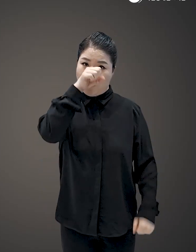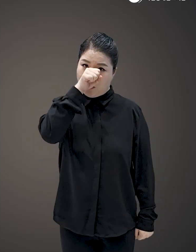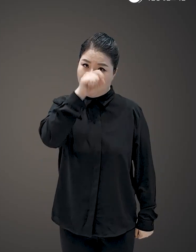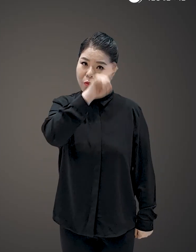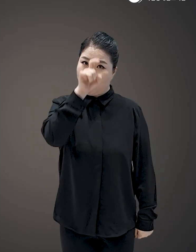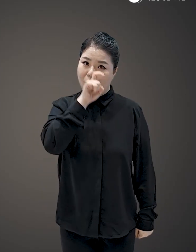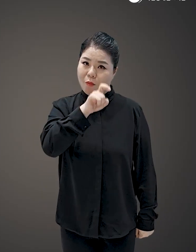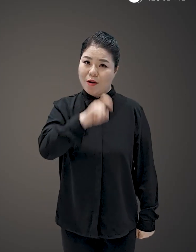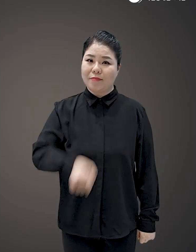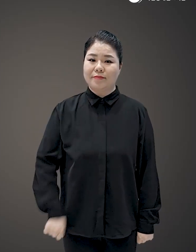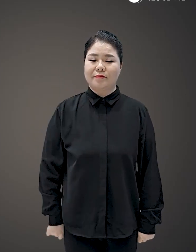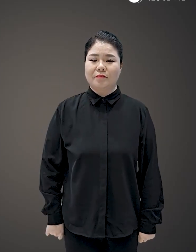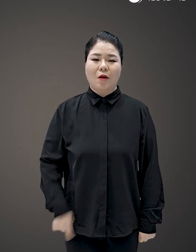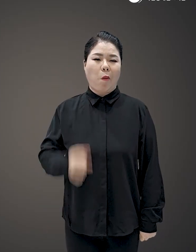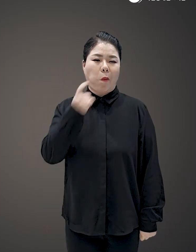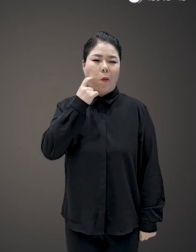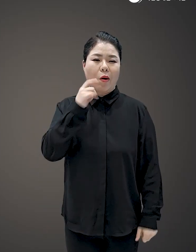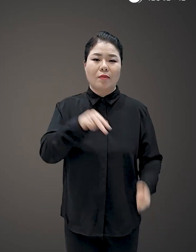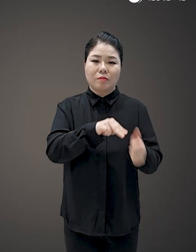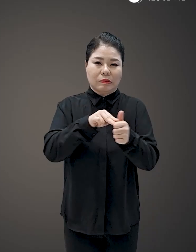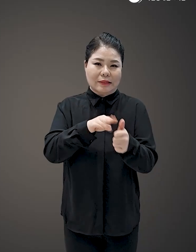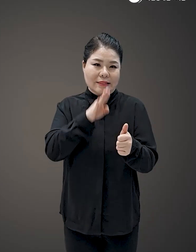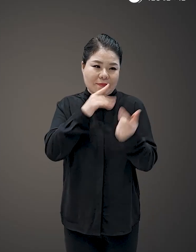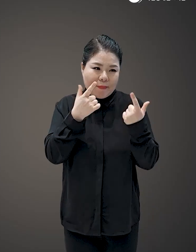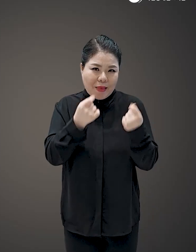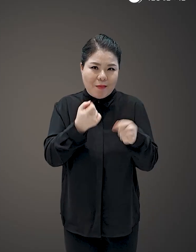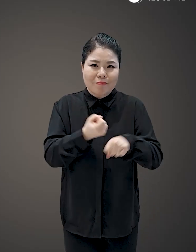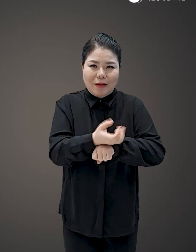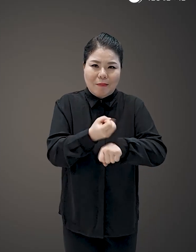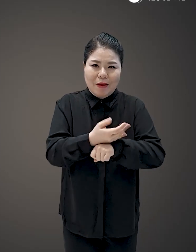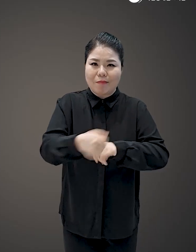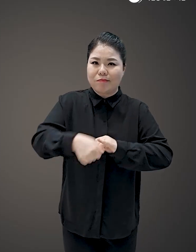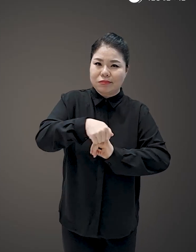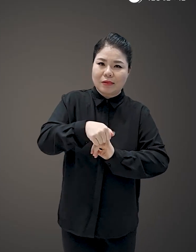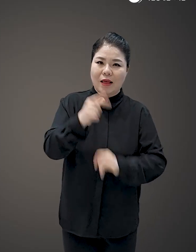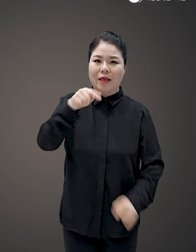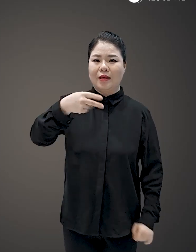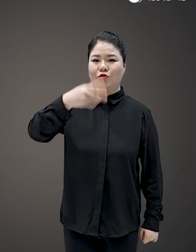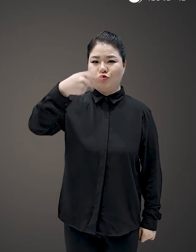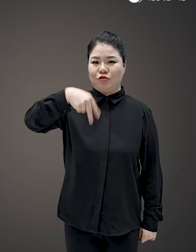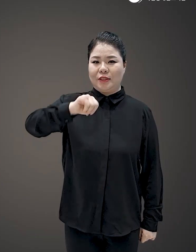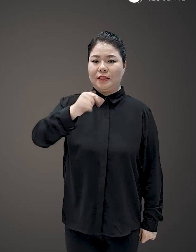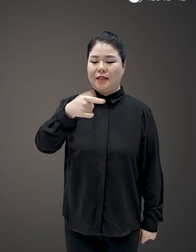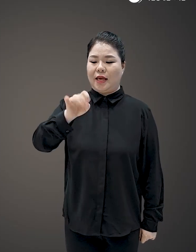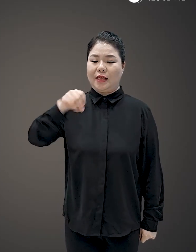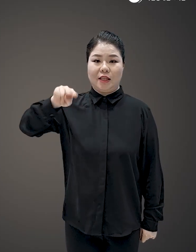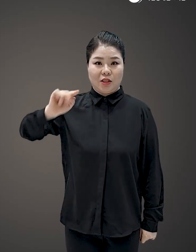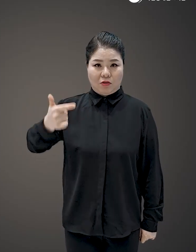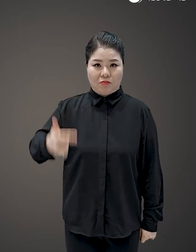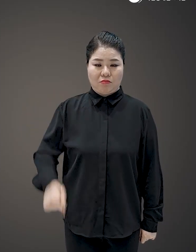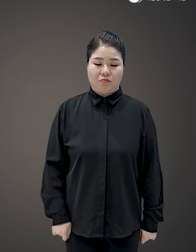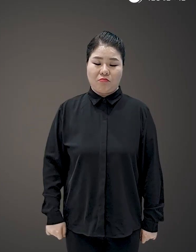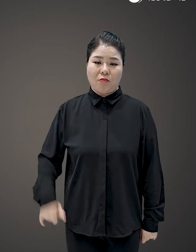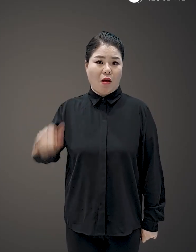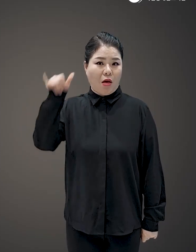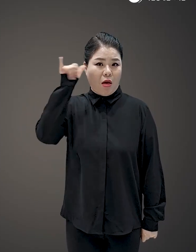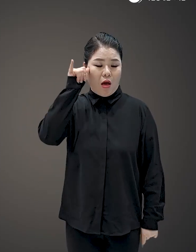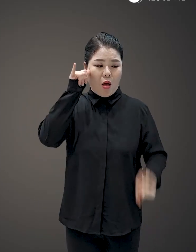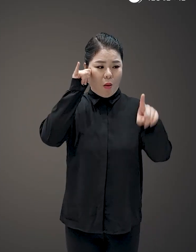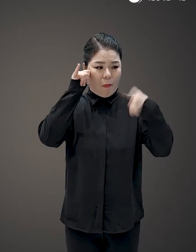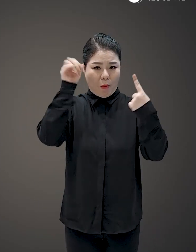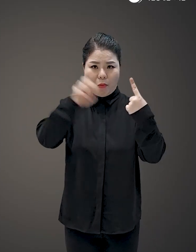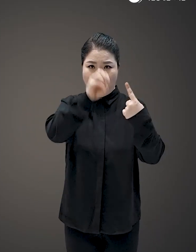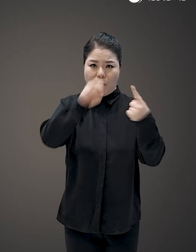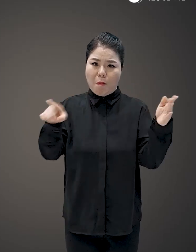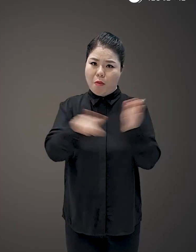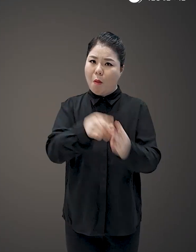지능일까? 허위 정보를 사실처럼 전달하는 오류, 할루시네이션. 과연 AI를 100%